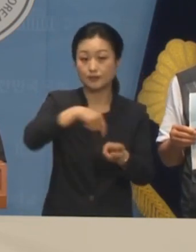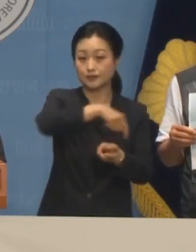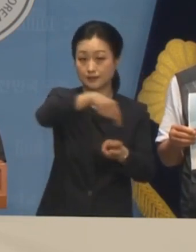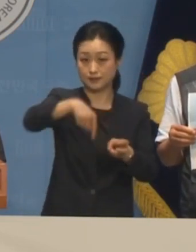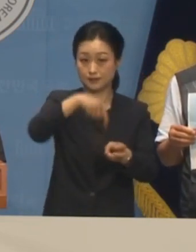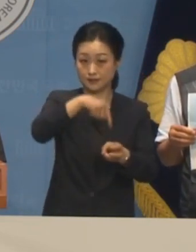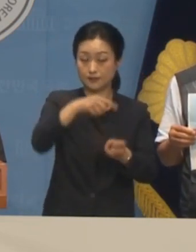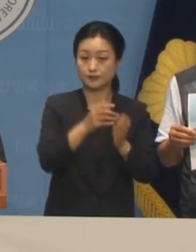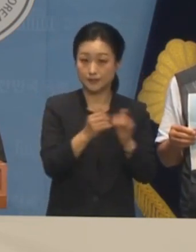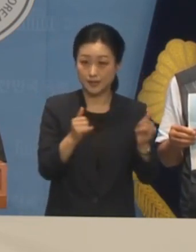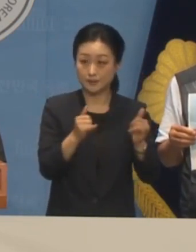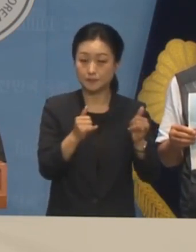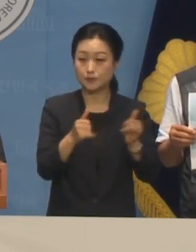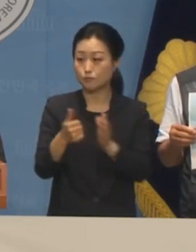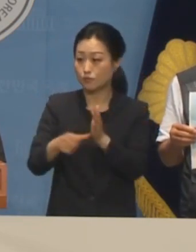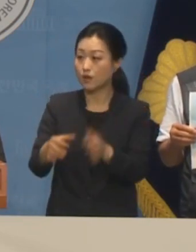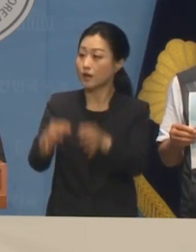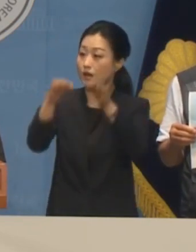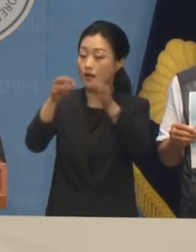폭